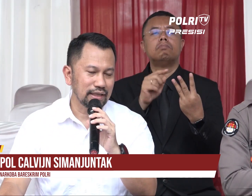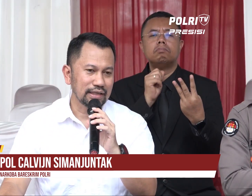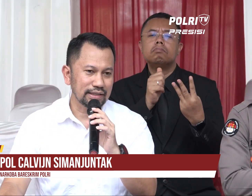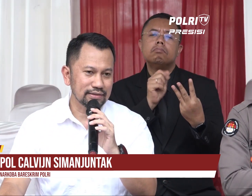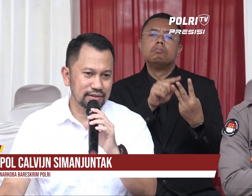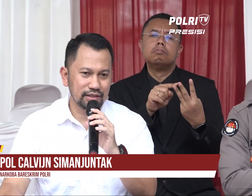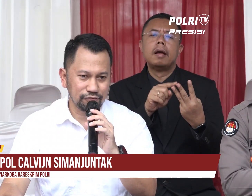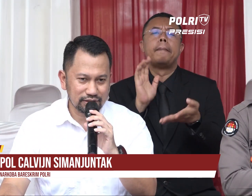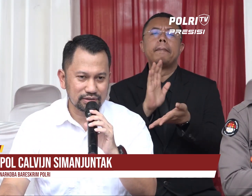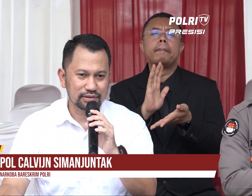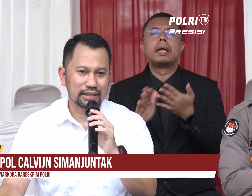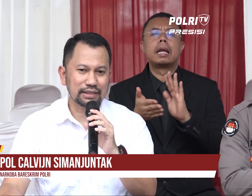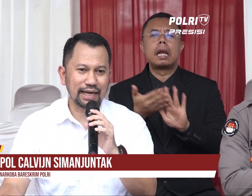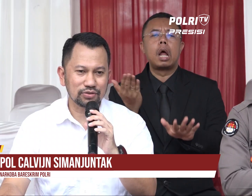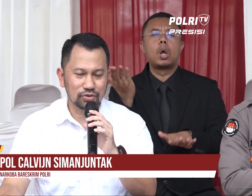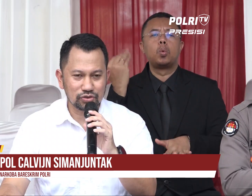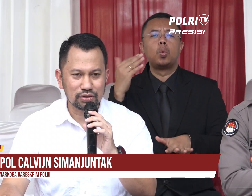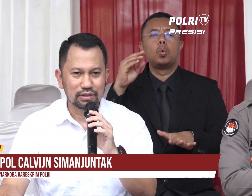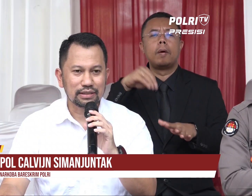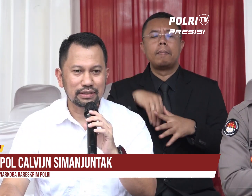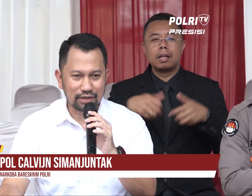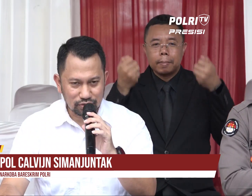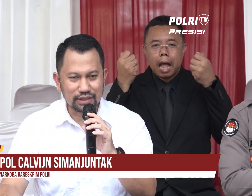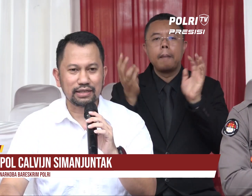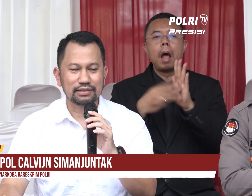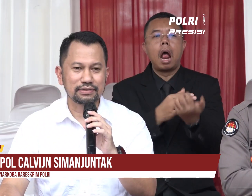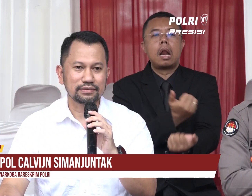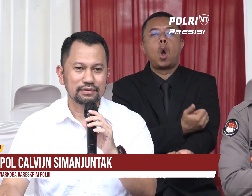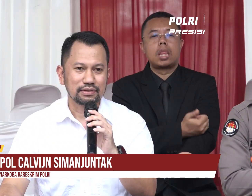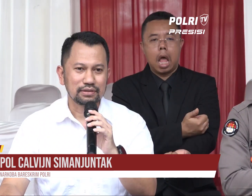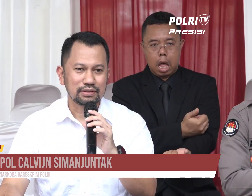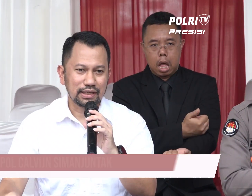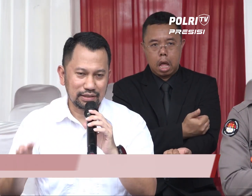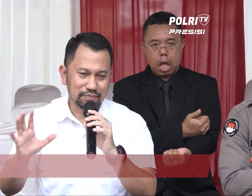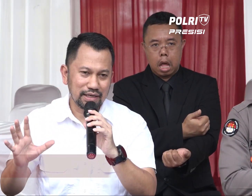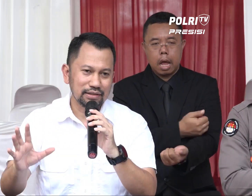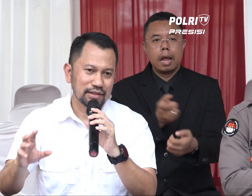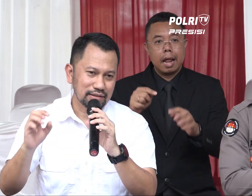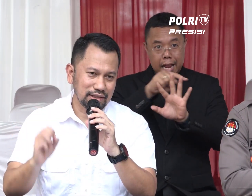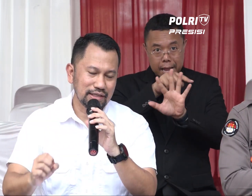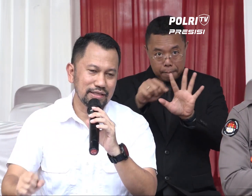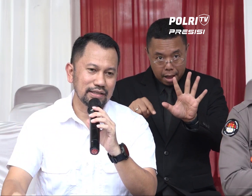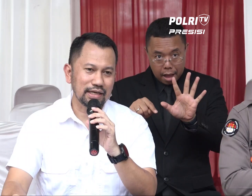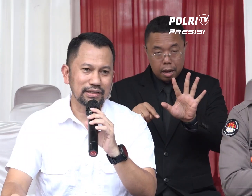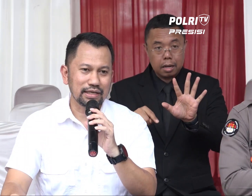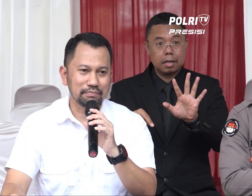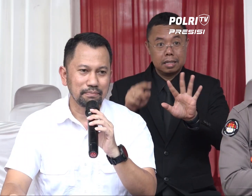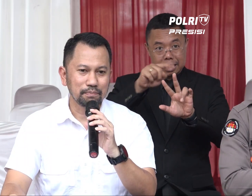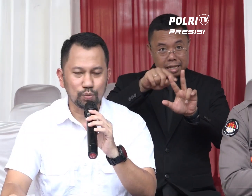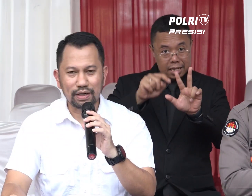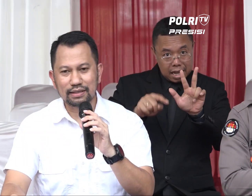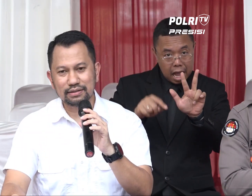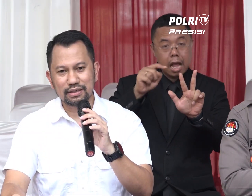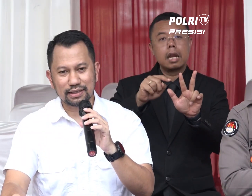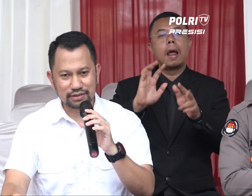merupakan residivis kasus narkotika. Dari 5, 3 diantaranya